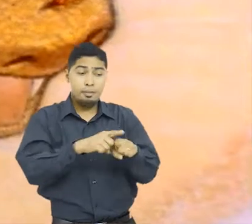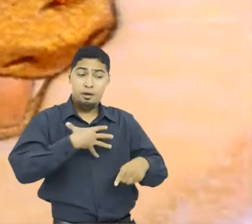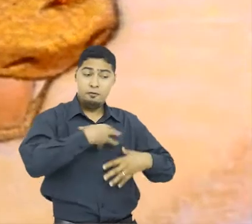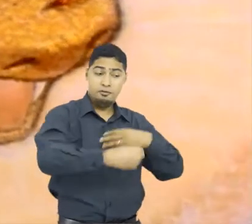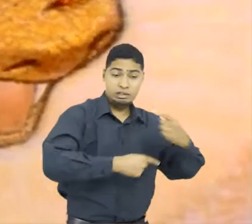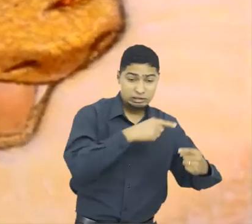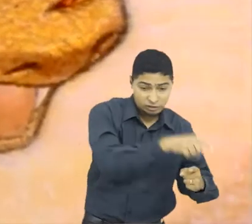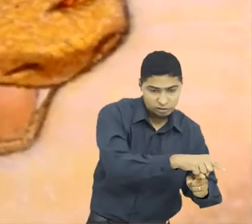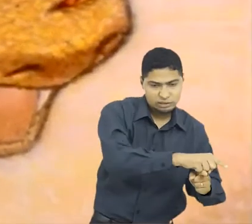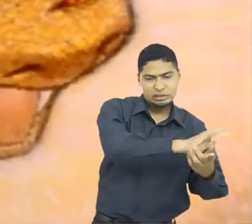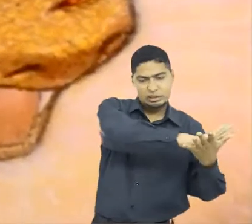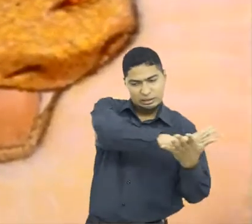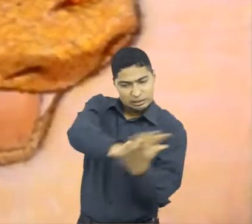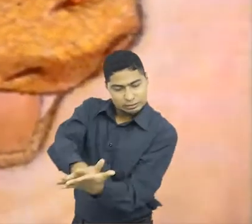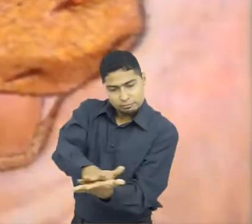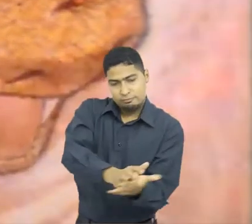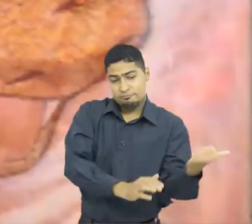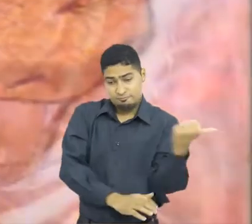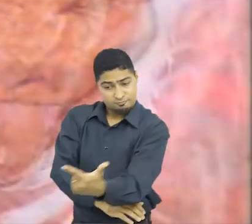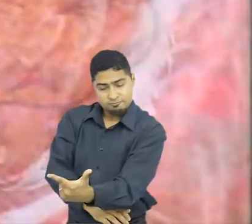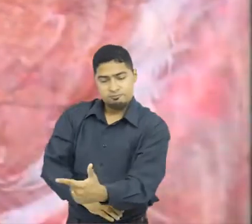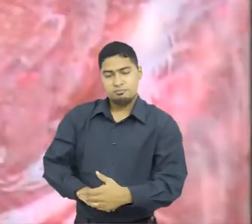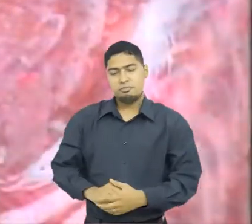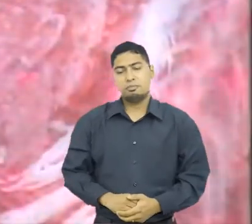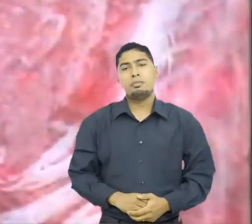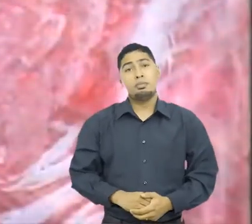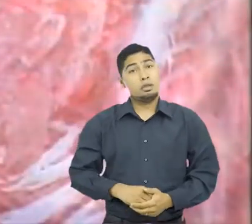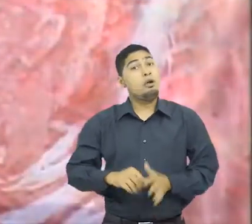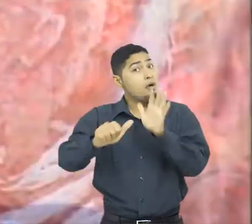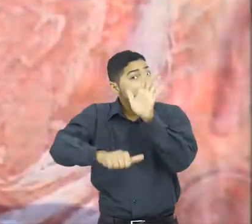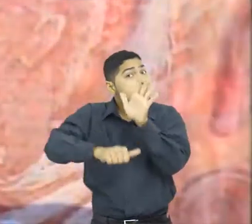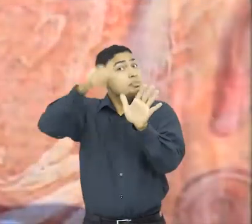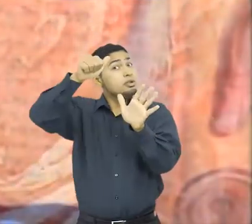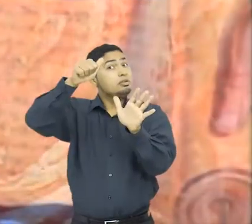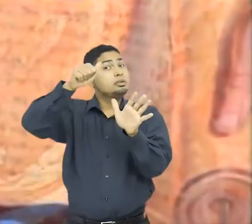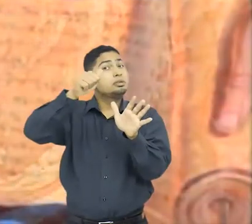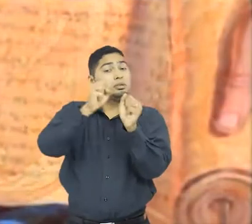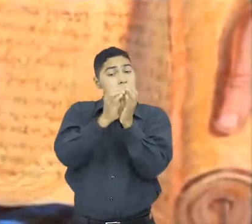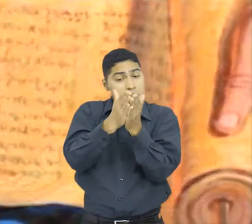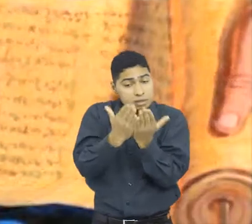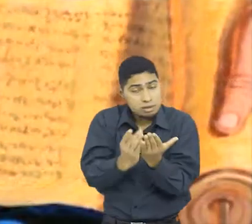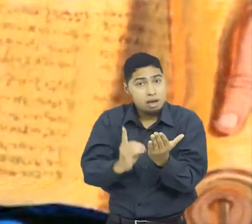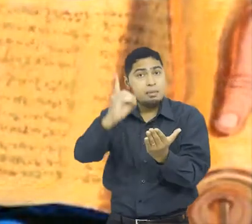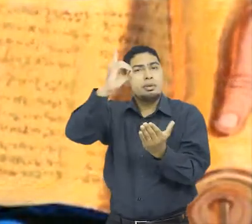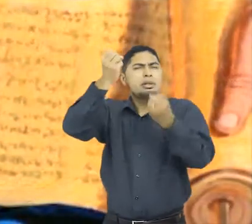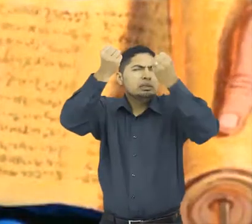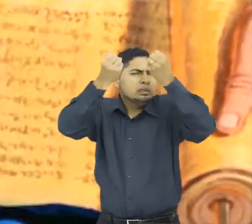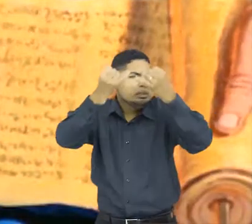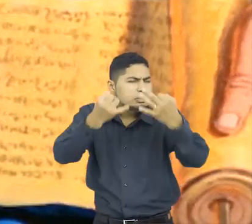dela esmagará sua cabeça. Esta é a primeira vez que a Bíblia fala sobre a vinda do